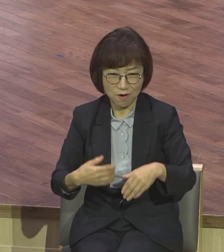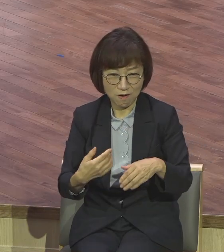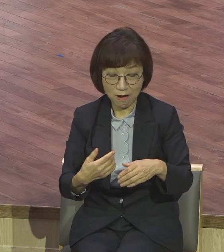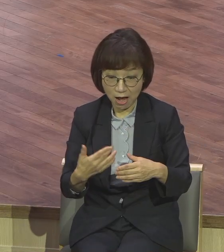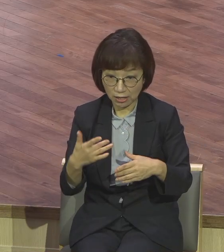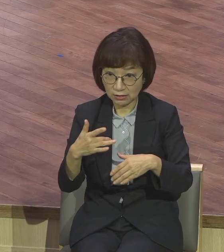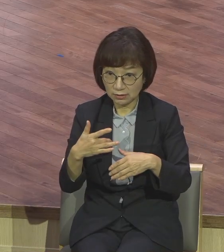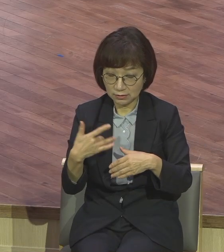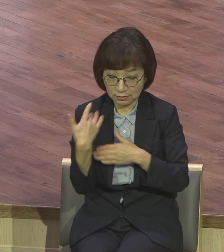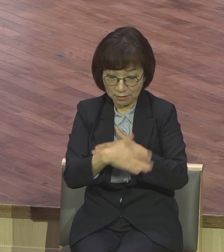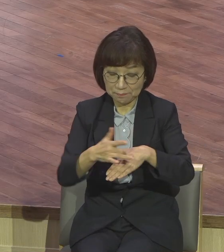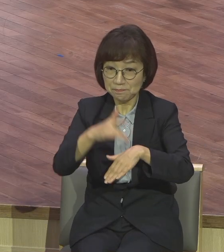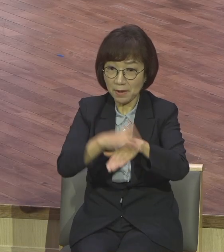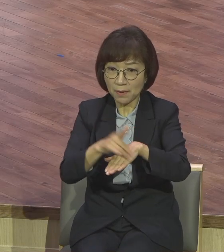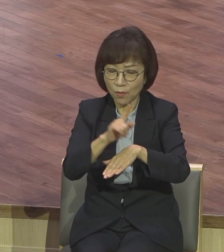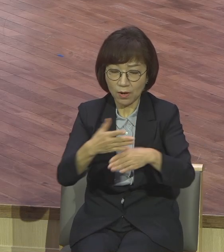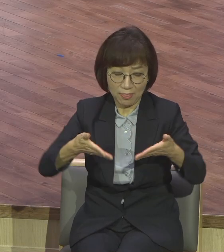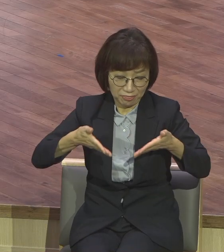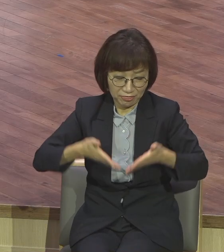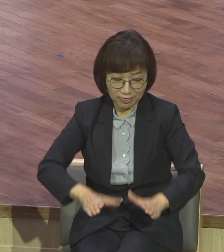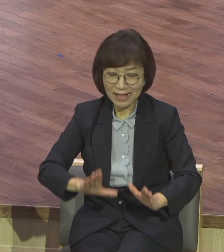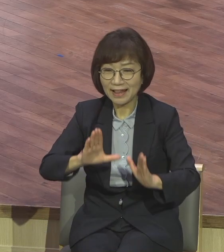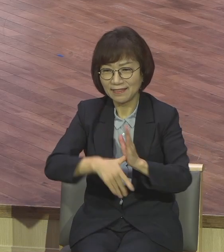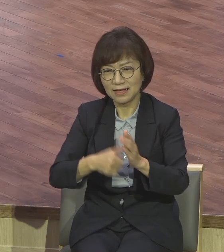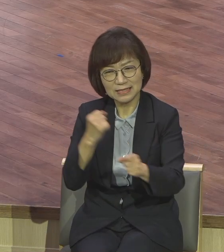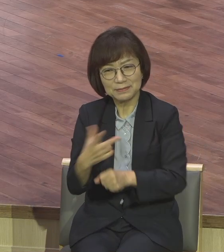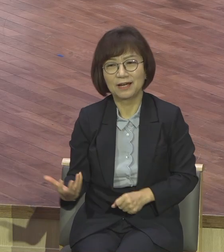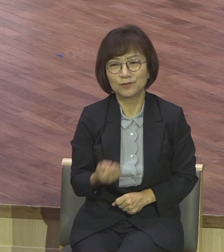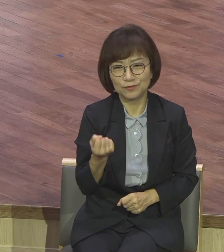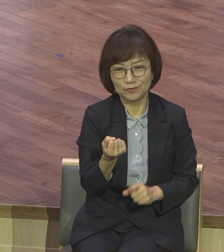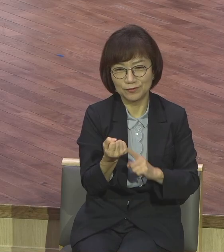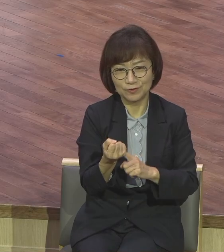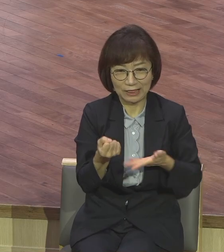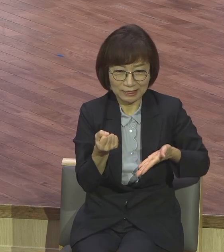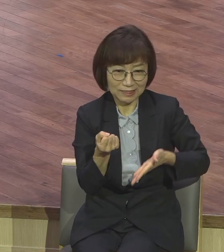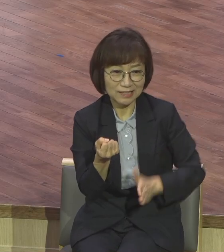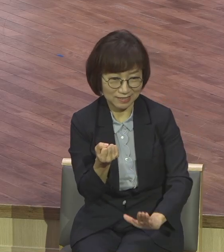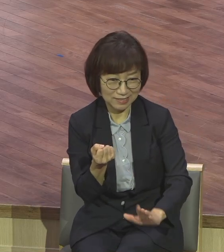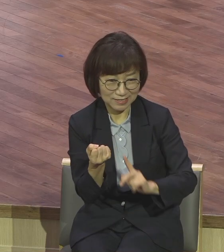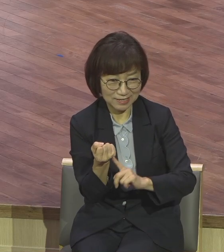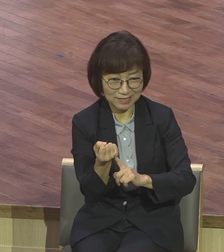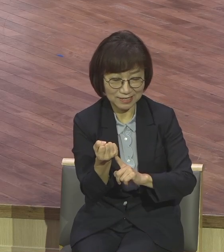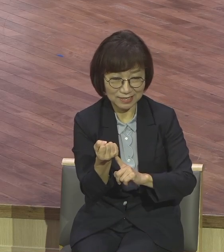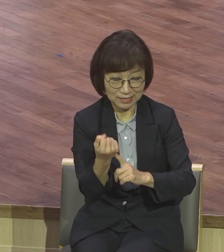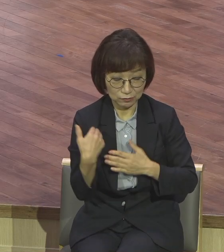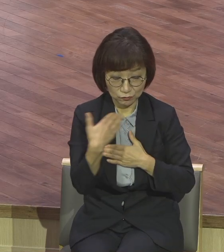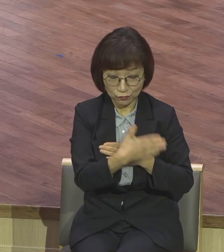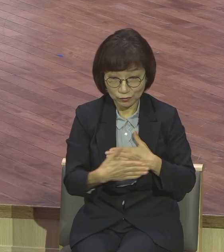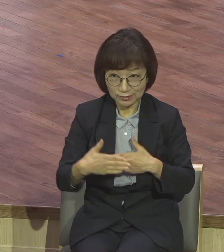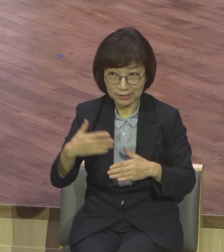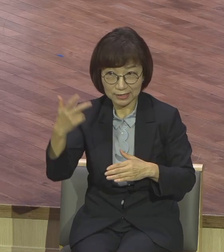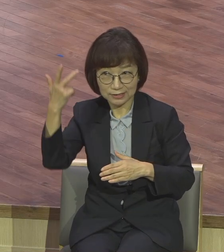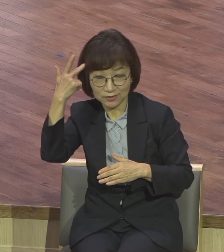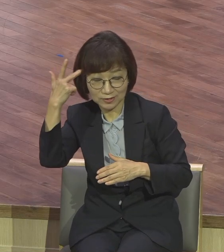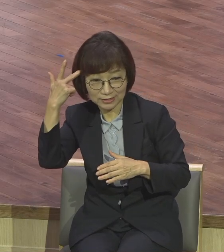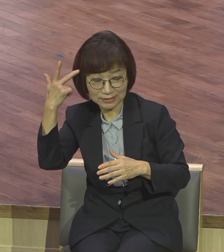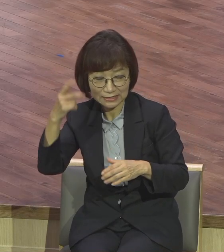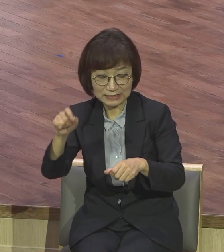체질은 원래 태어났을 때부터 신체적 특성과 정신적인 이런 특성, 이것을 그리